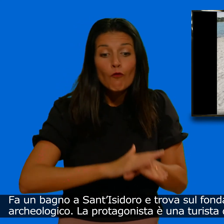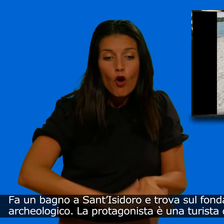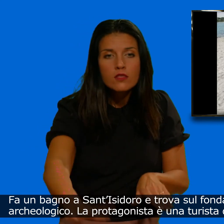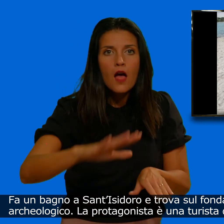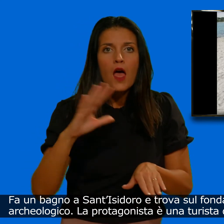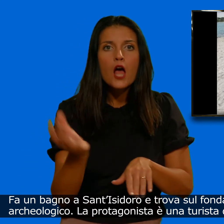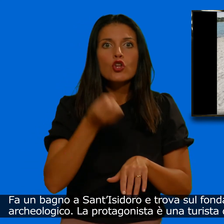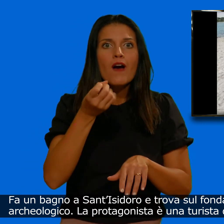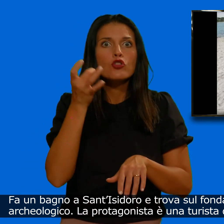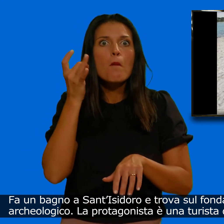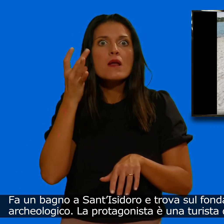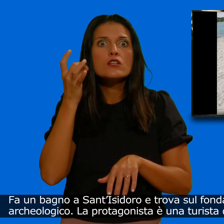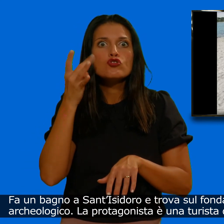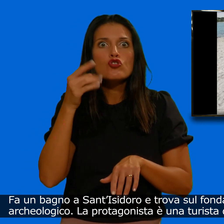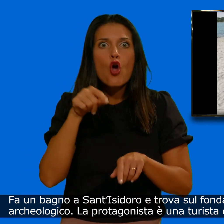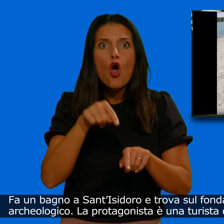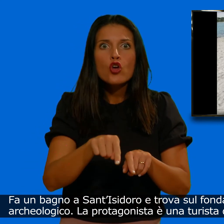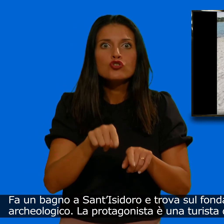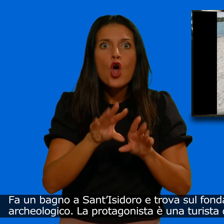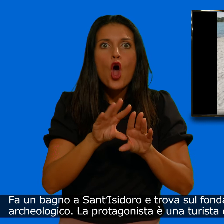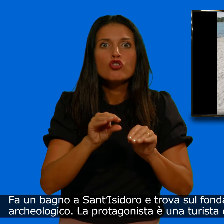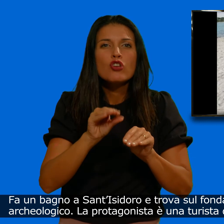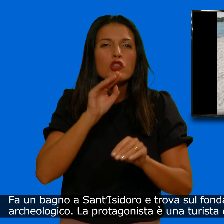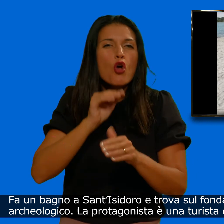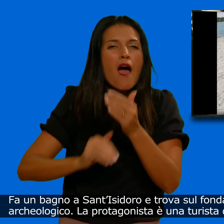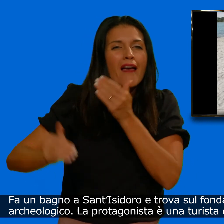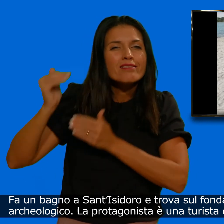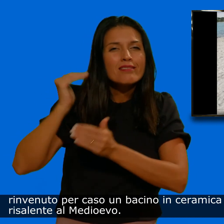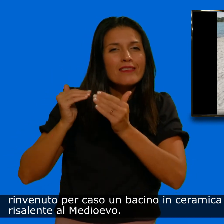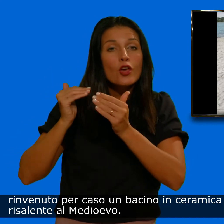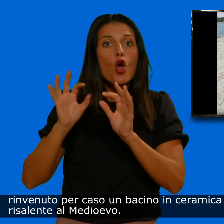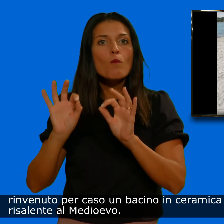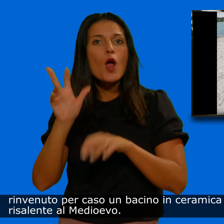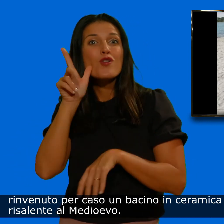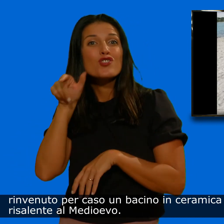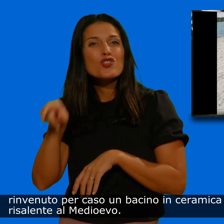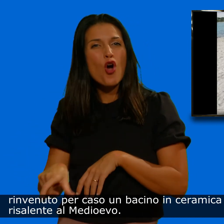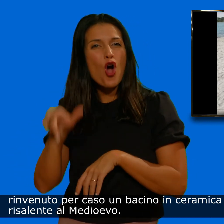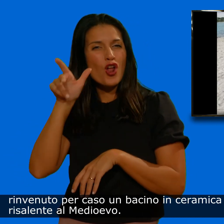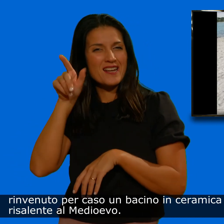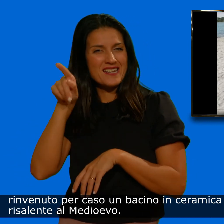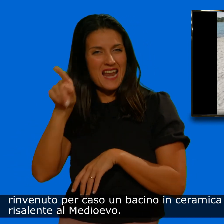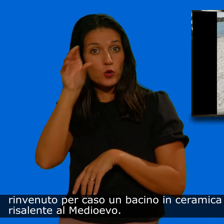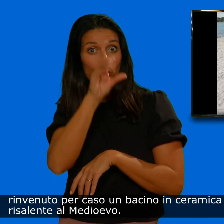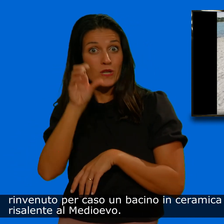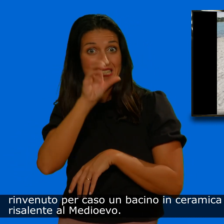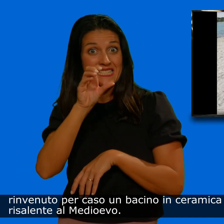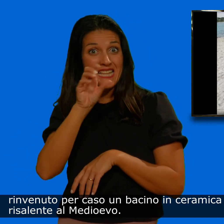la protagonista è una turista di bolzano che ha rinvenuto per caso un bacino in